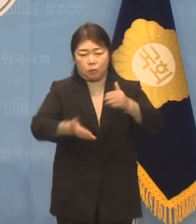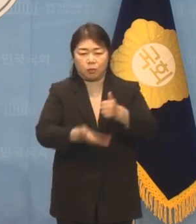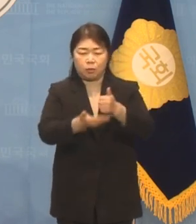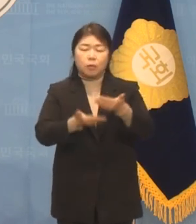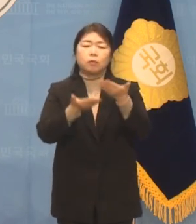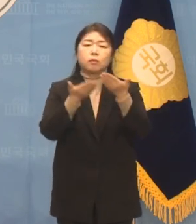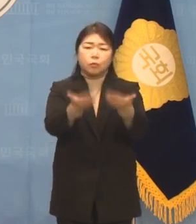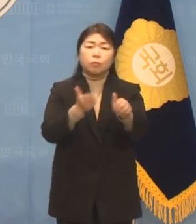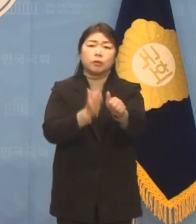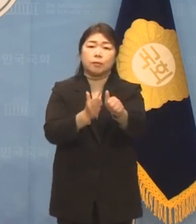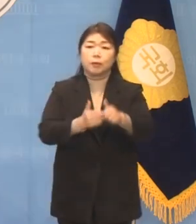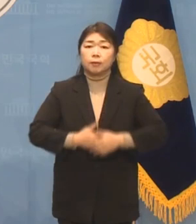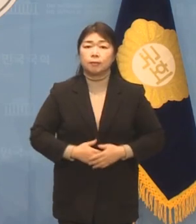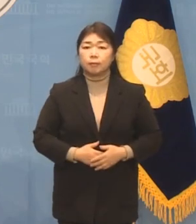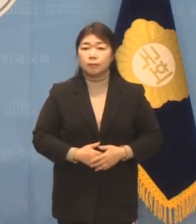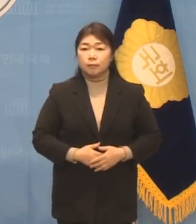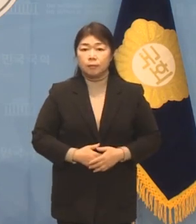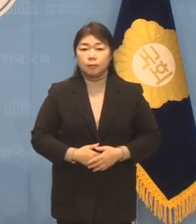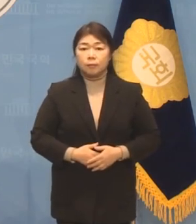바랍니다.